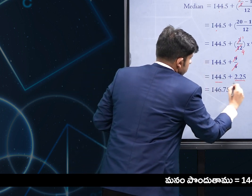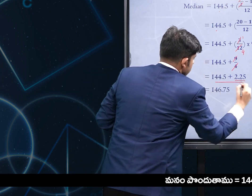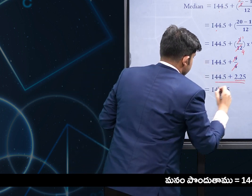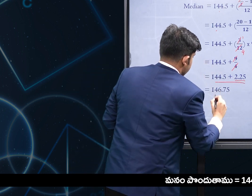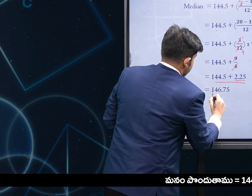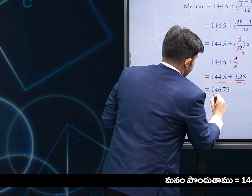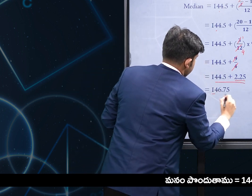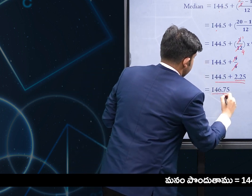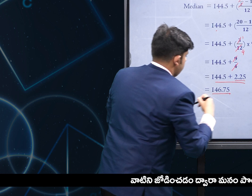2.25